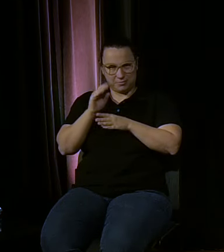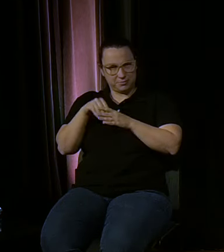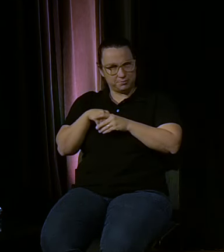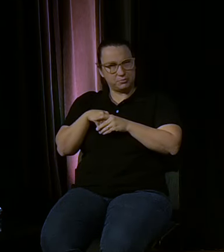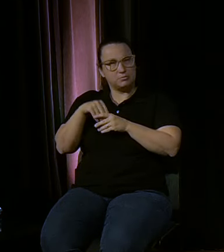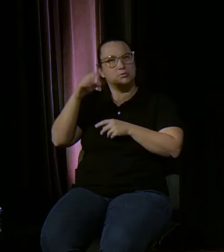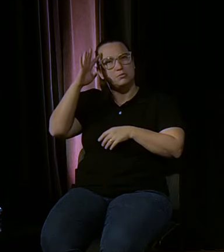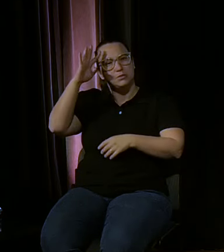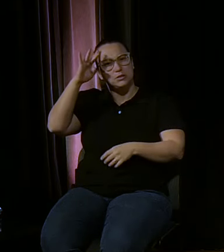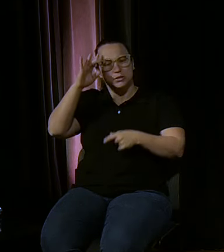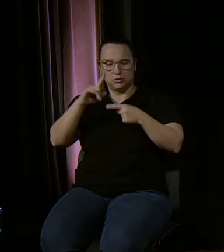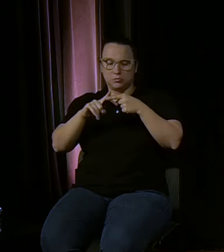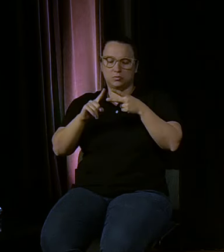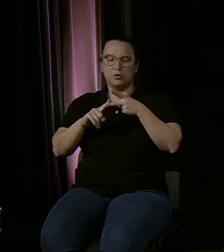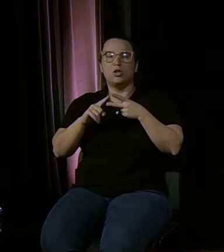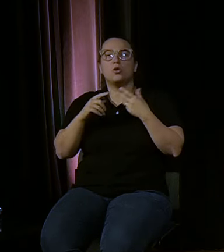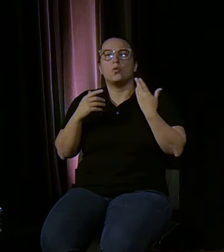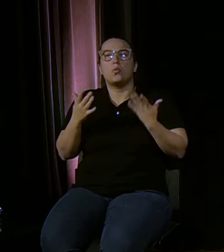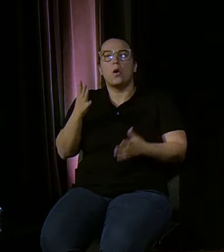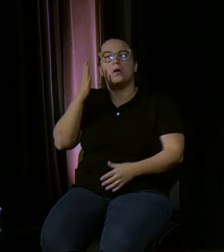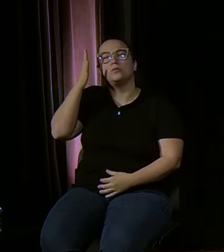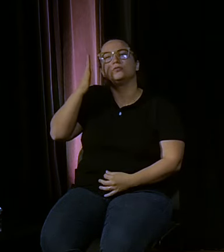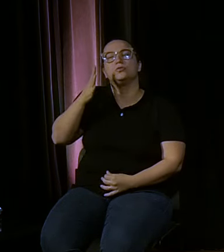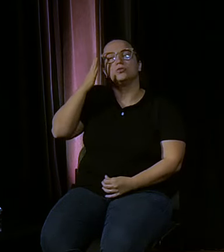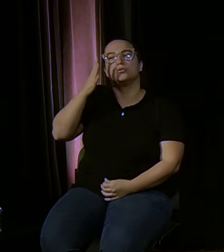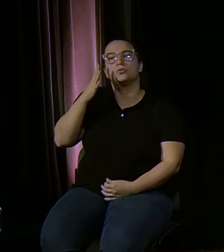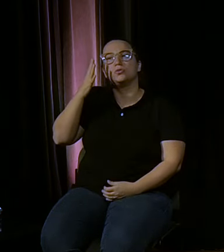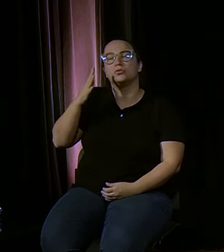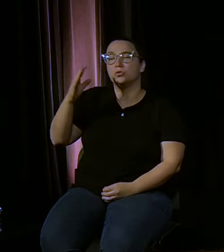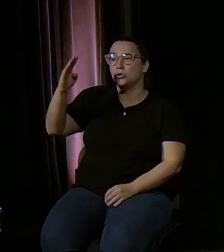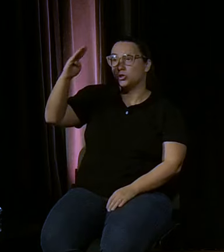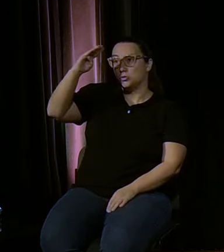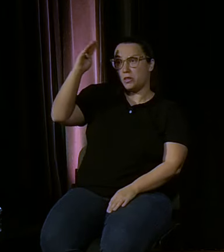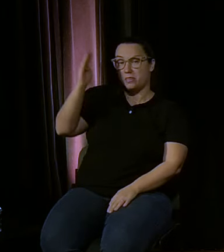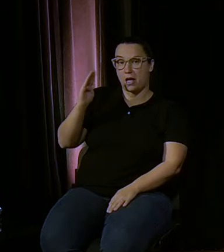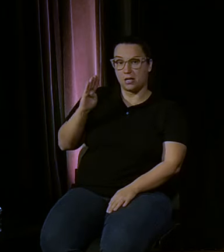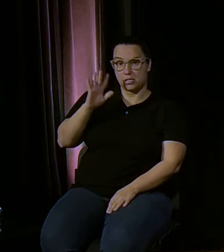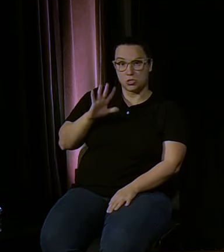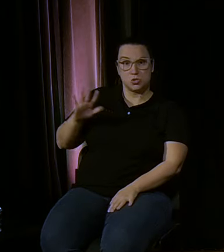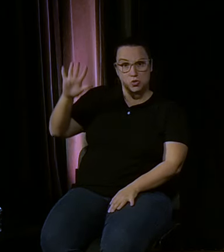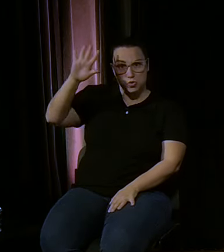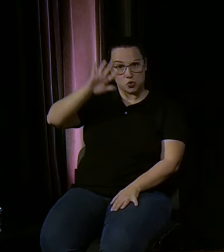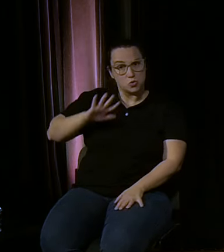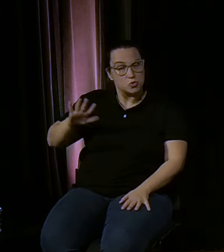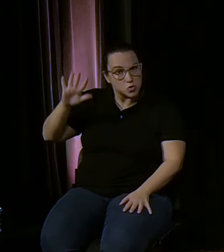é pensar num discurso nacionalista enquanto